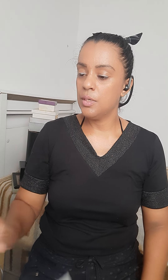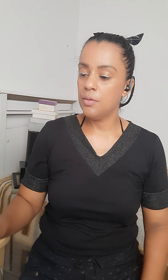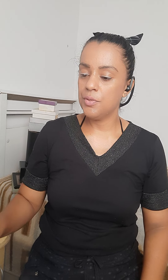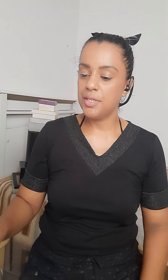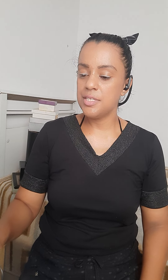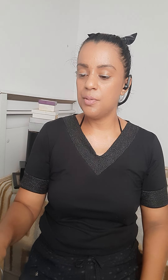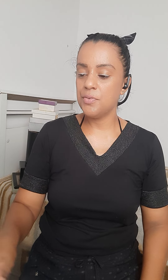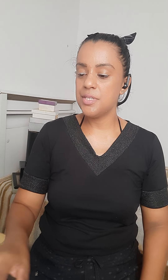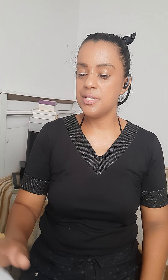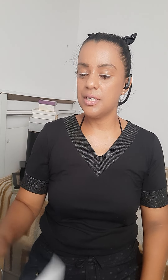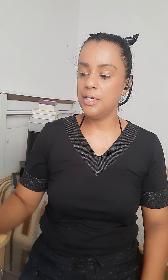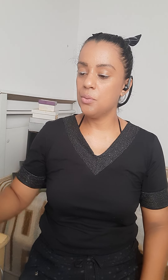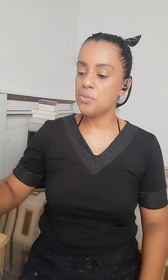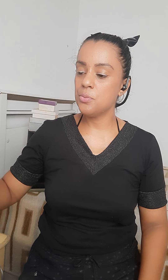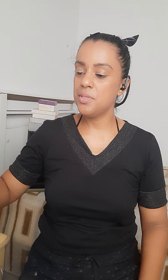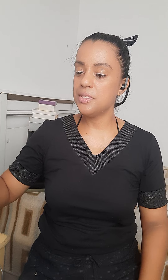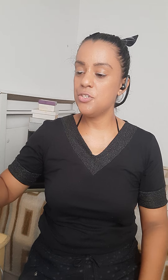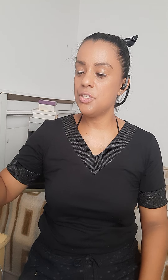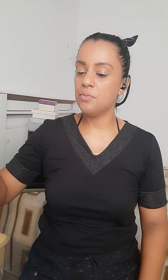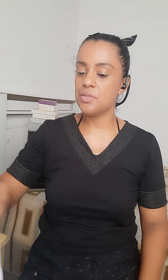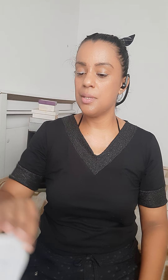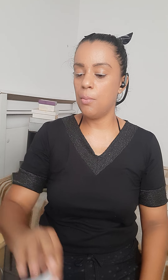vou trazer para vocês aqui os substantivos, tá bom?